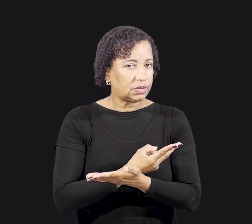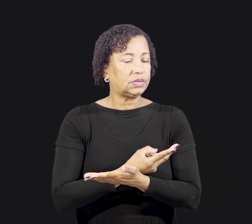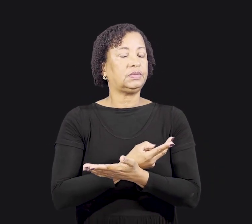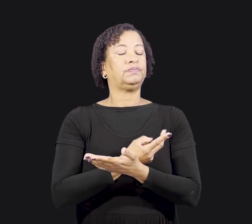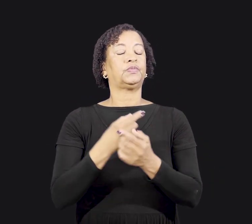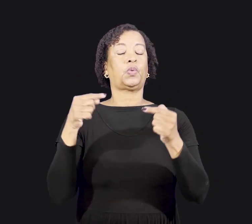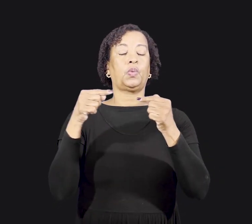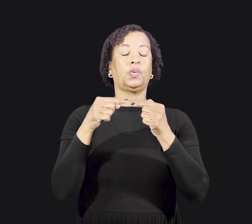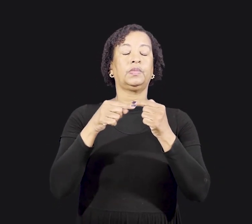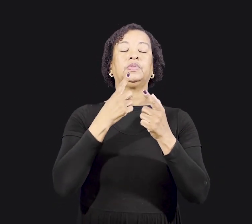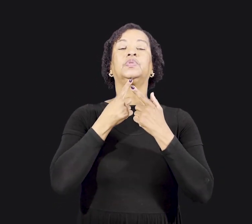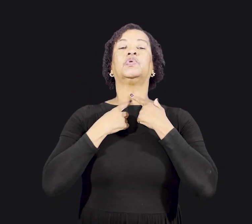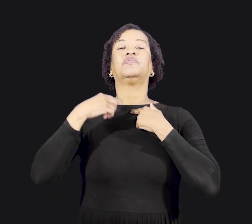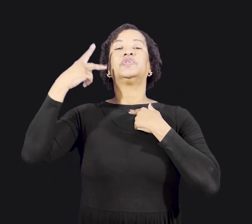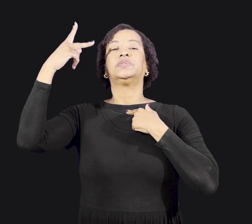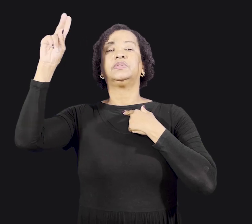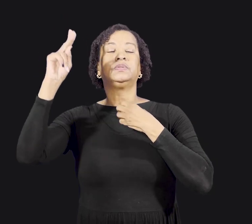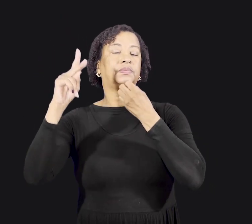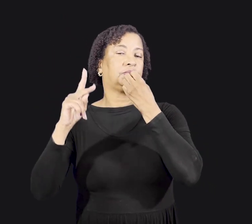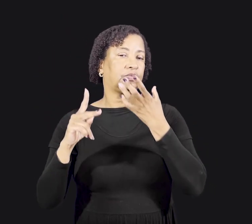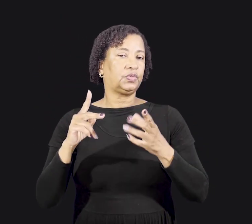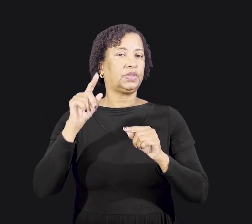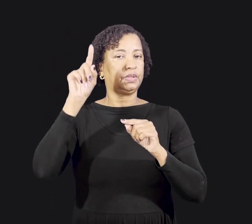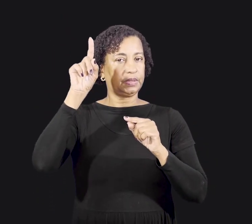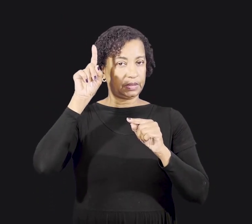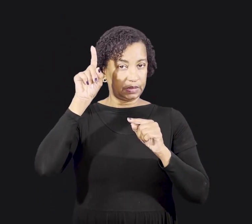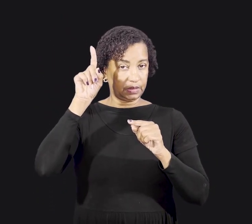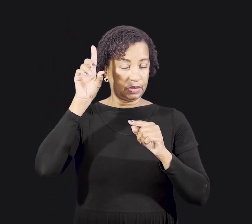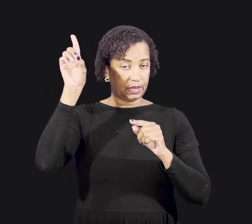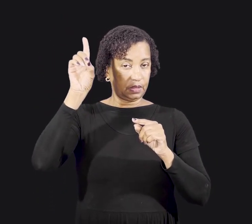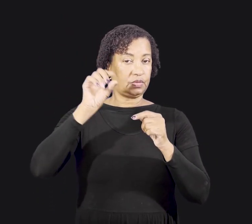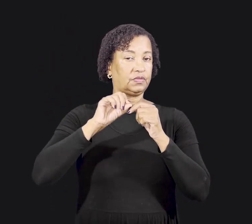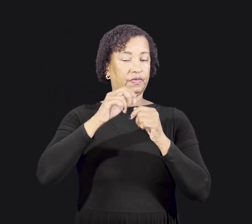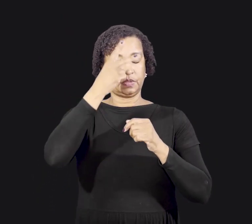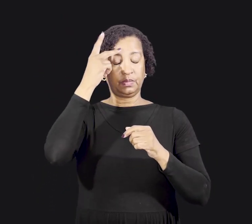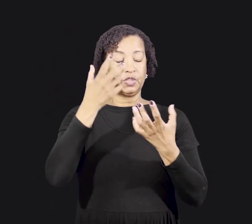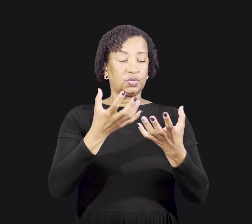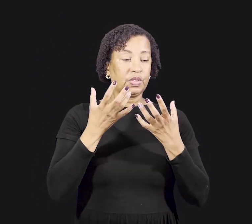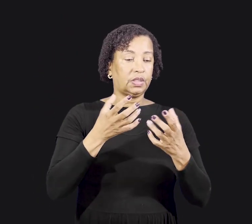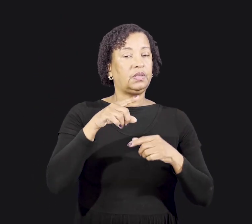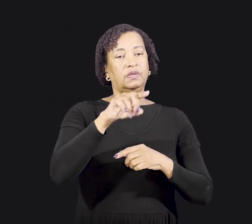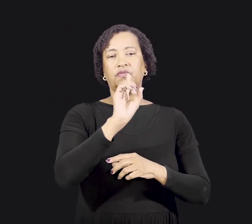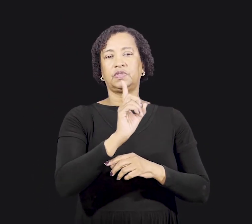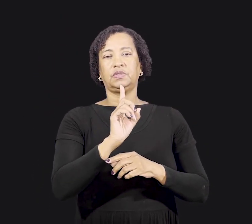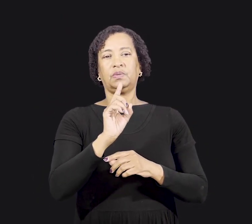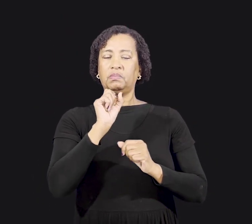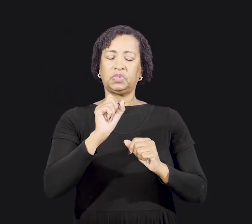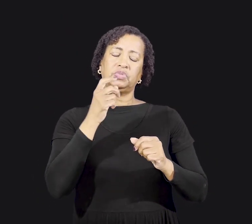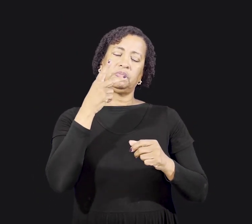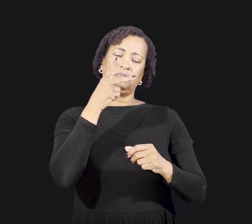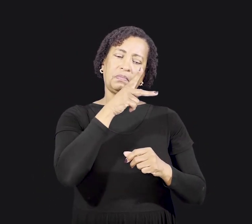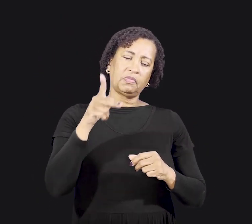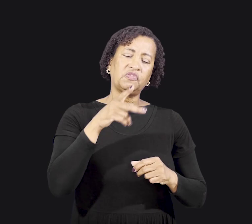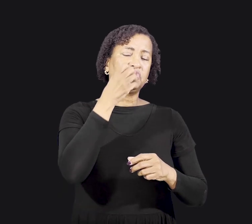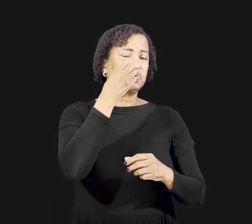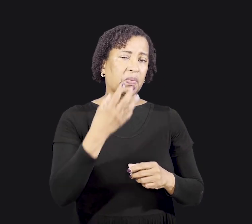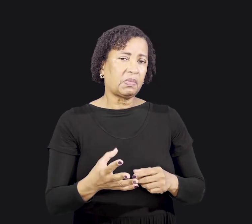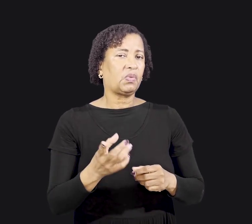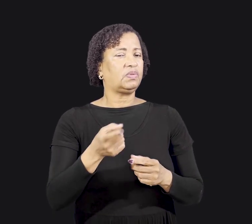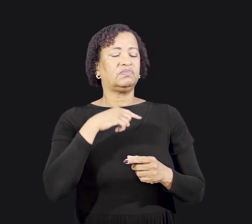boa vontade dele. Deus faz uma pessoa querer e você não, nem que seja um bom professor. Você simplesmente não